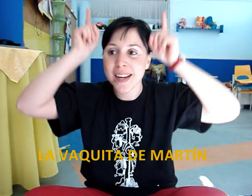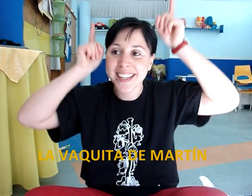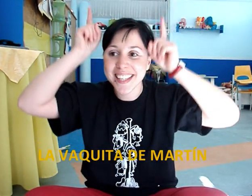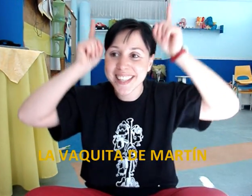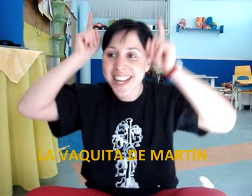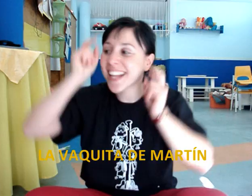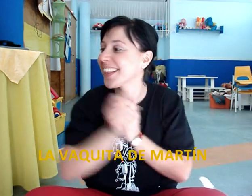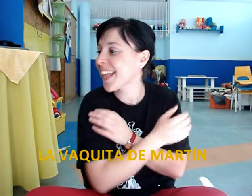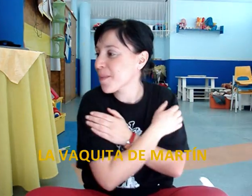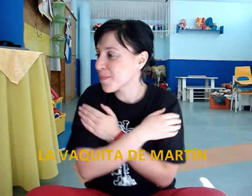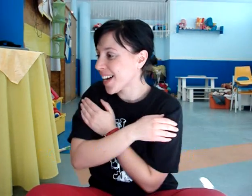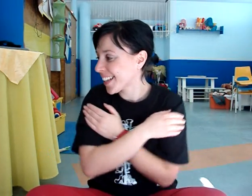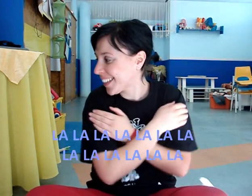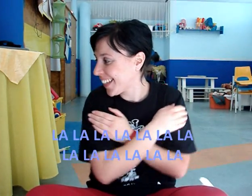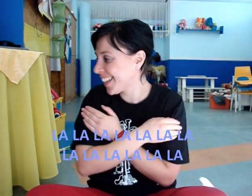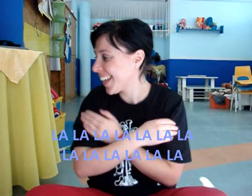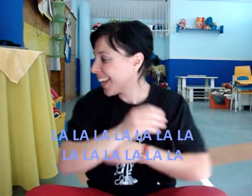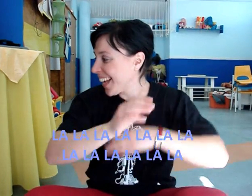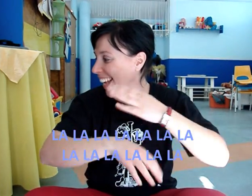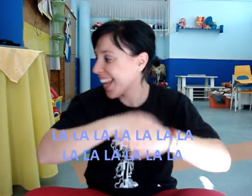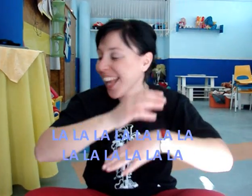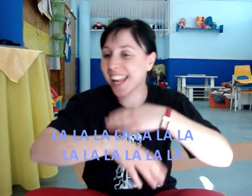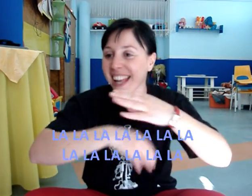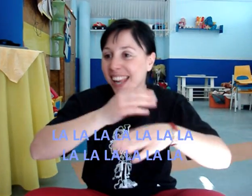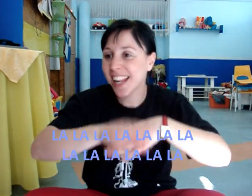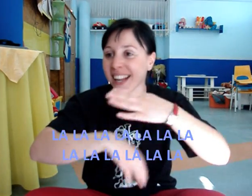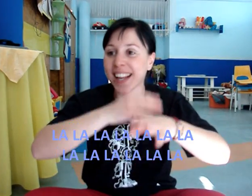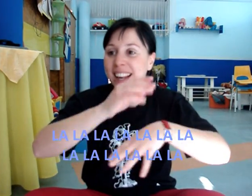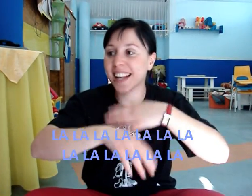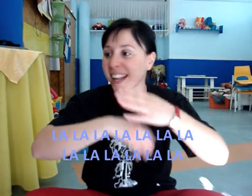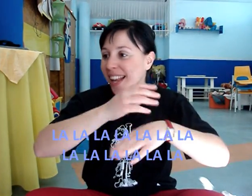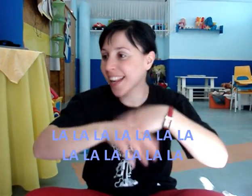vaquita de Martín. La la la la la la la la la.